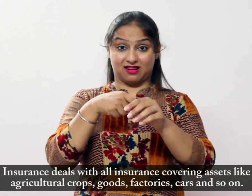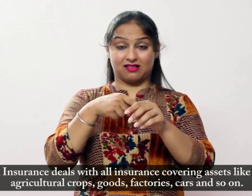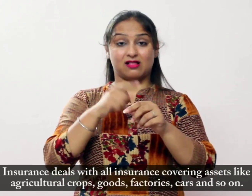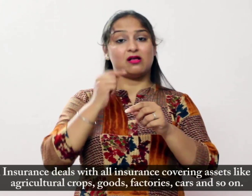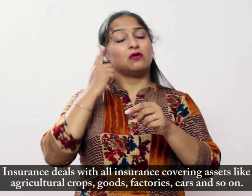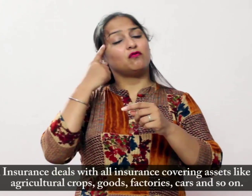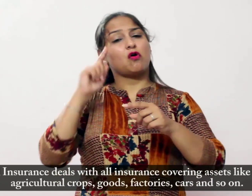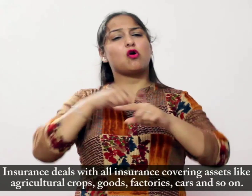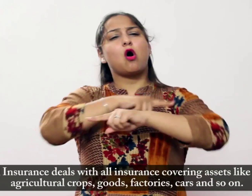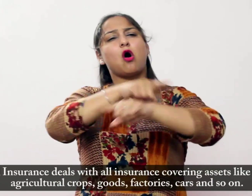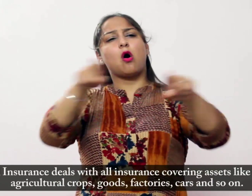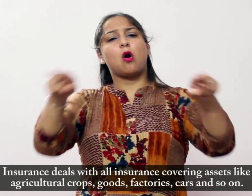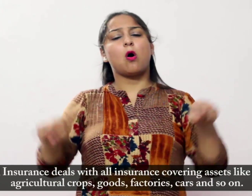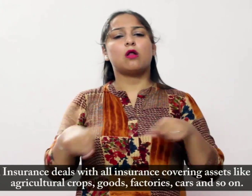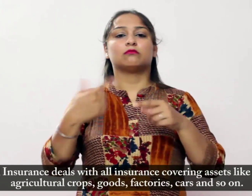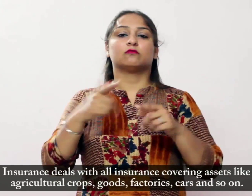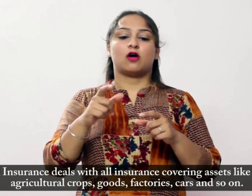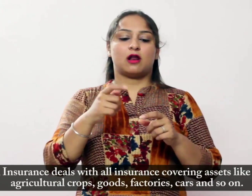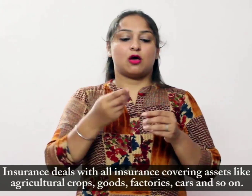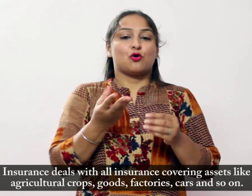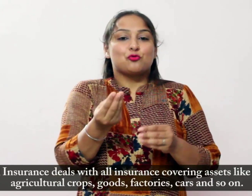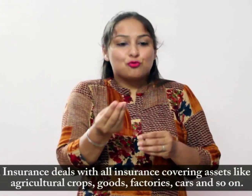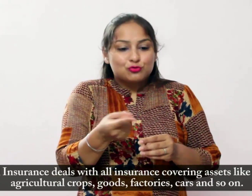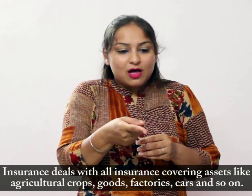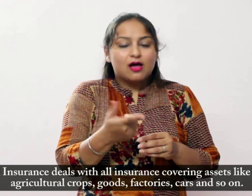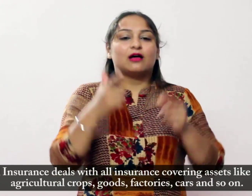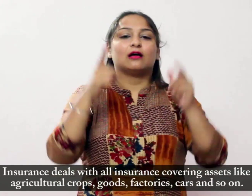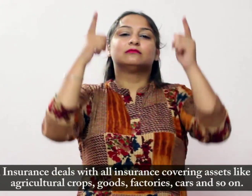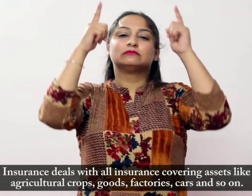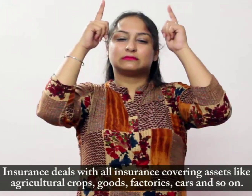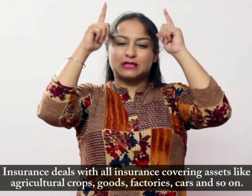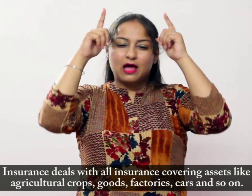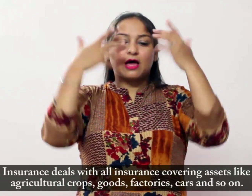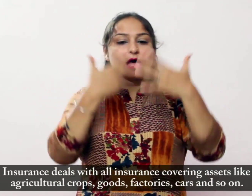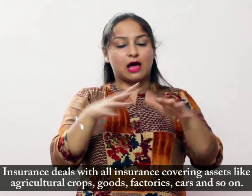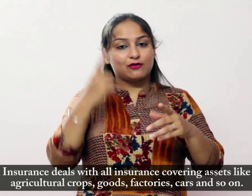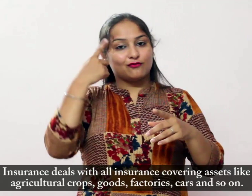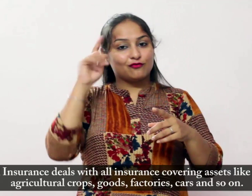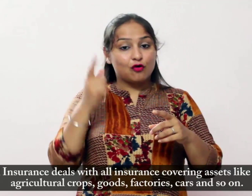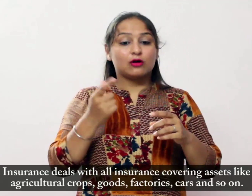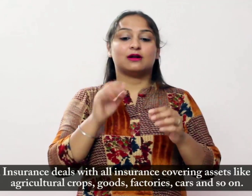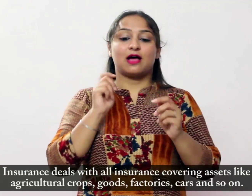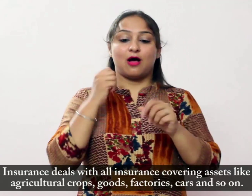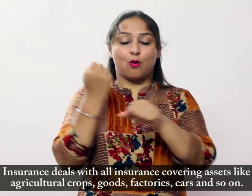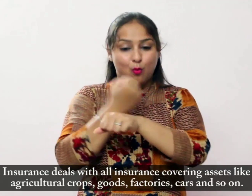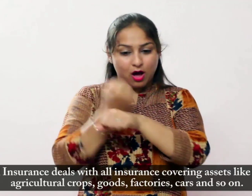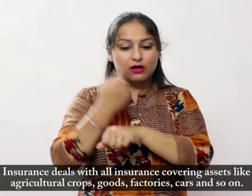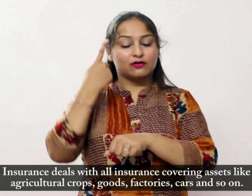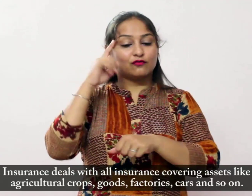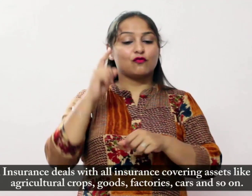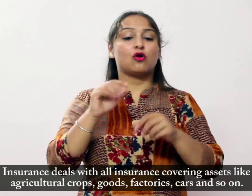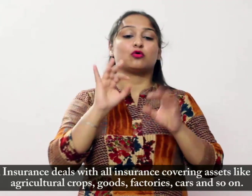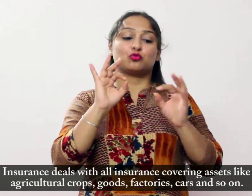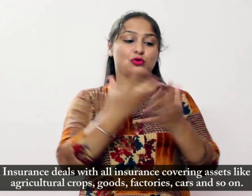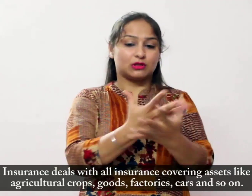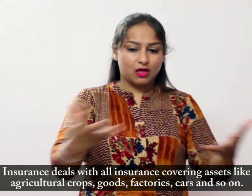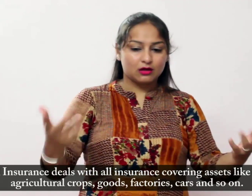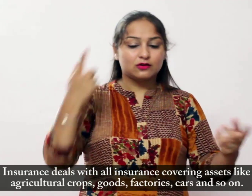सामान्य बीमा पशुओं, कृषि फसलों, माल, कारखानों, कारों और आदि जैसे सभी बीमा